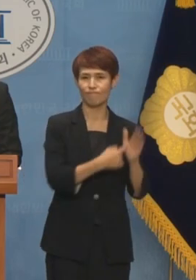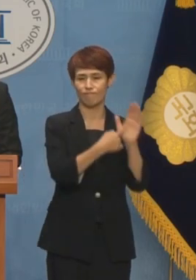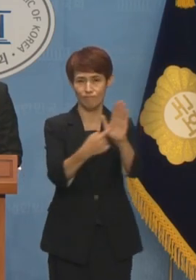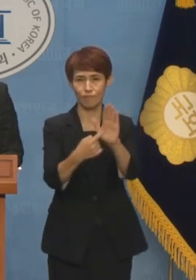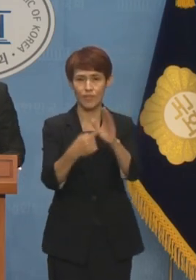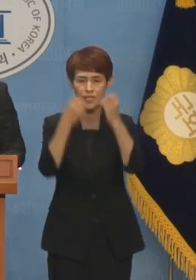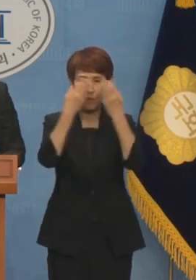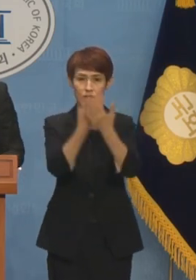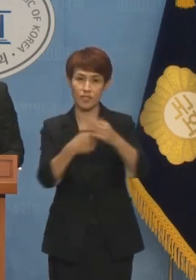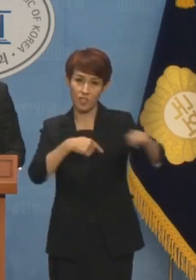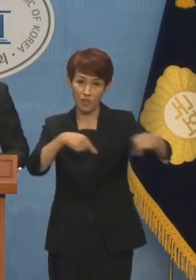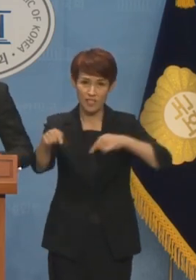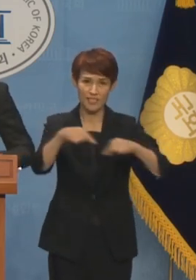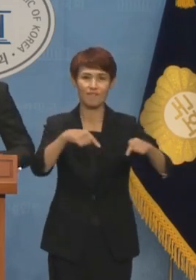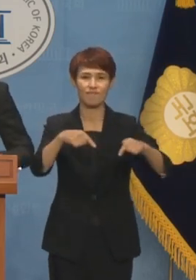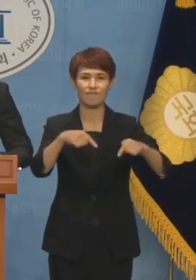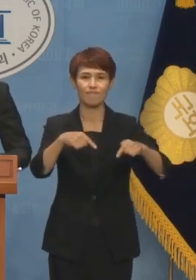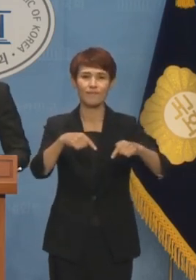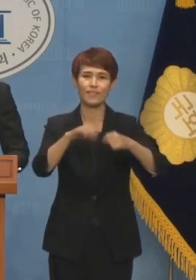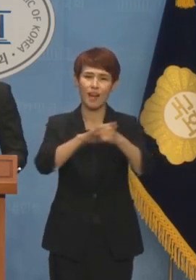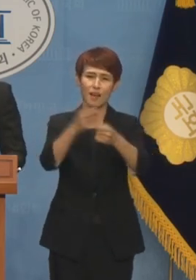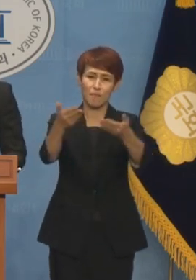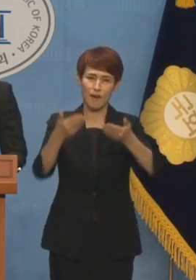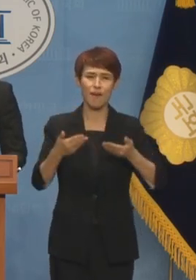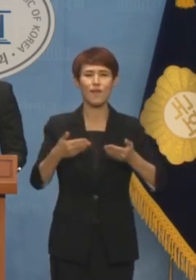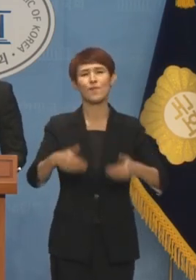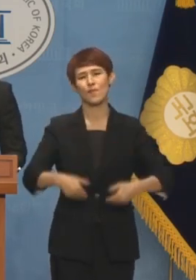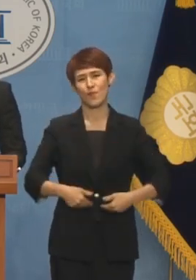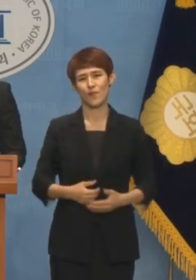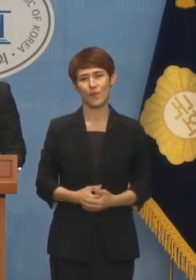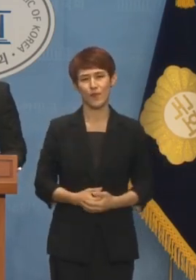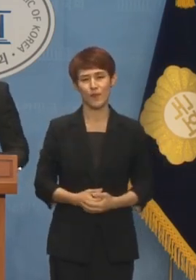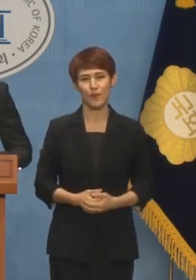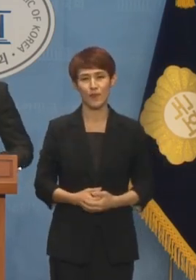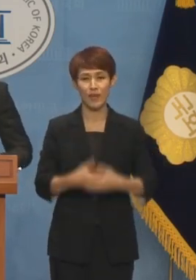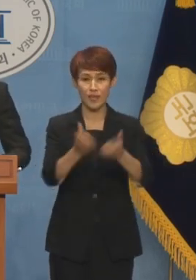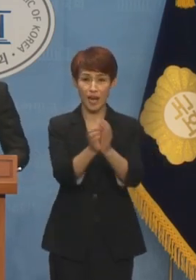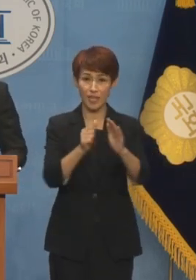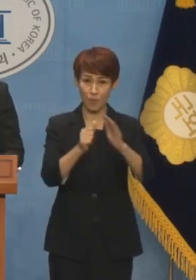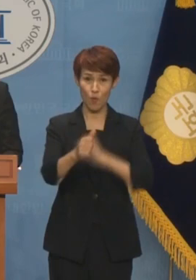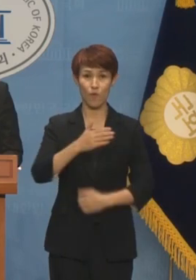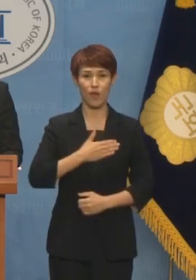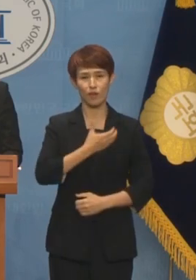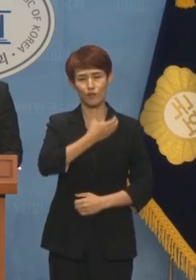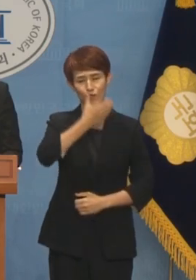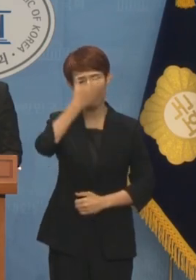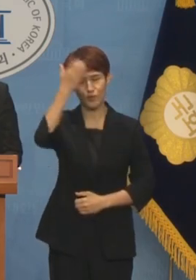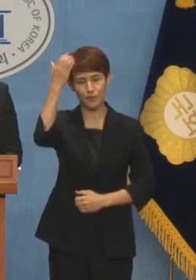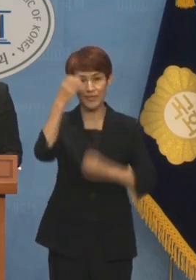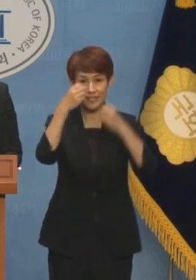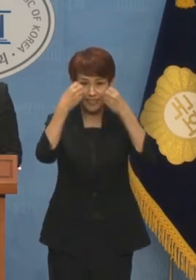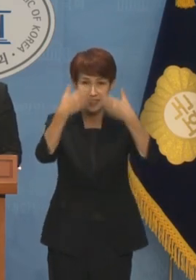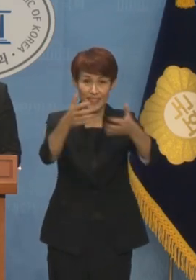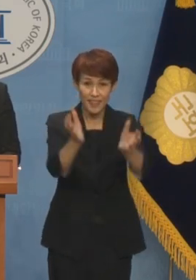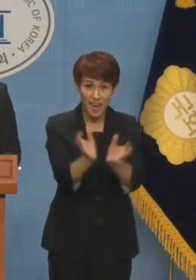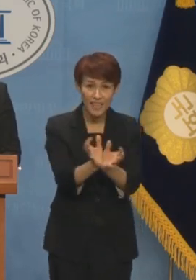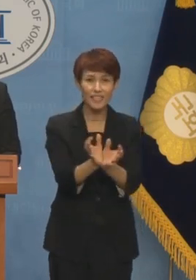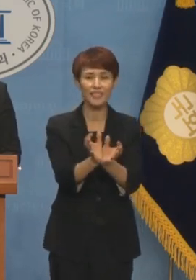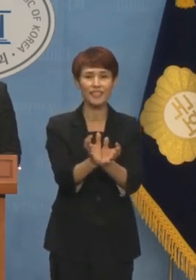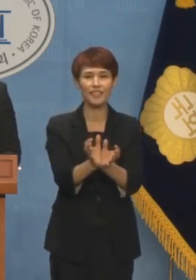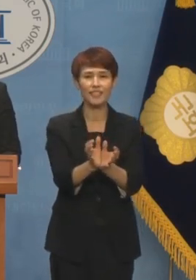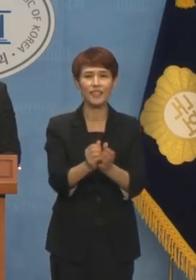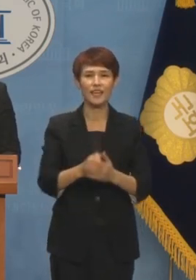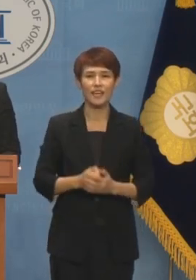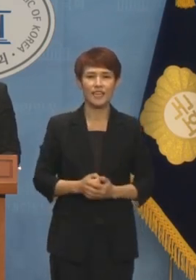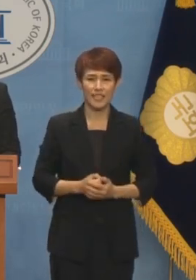새로운 정치로 아낌없이 사랑받아야 합니다. 당대표 이기인이 꿈꾸는 개혁신당은 우리가 산 넘고 물 건너